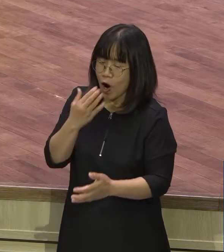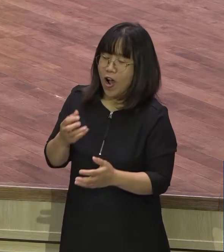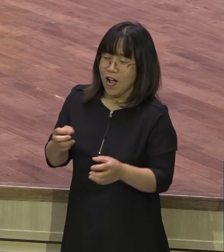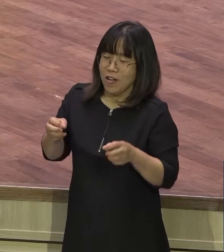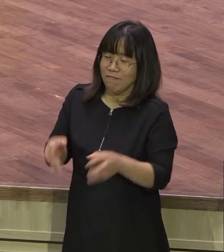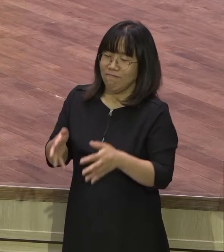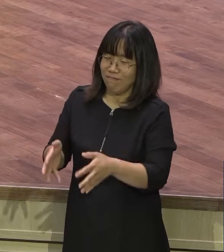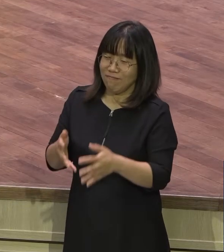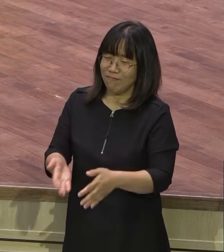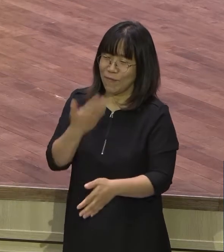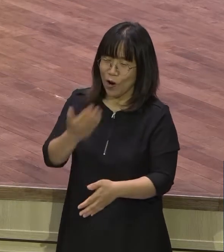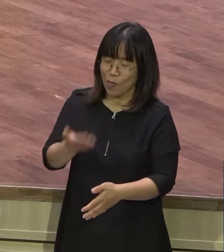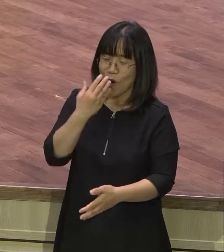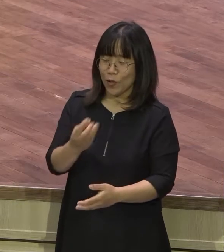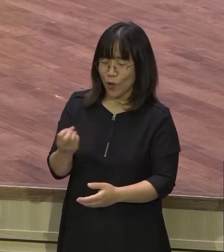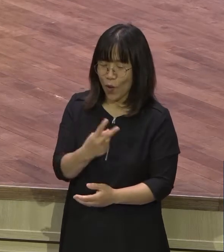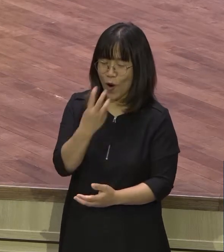먹고